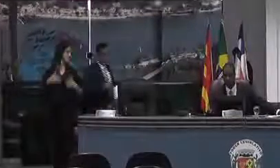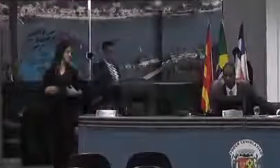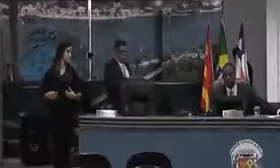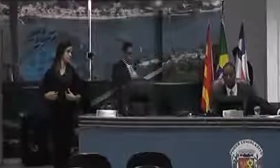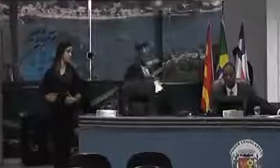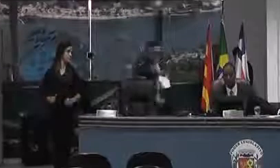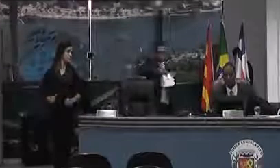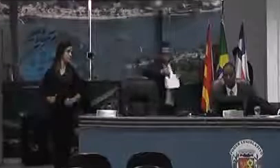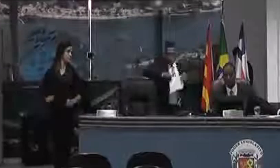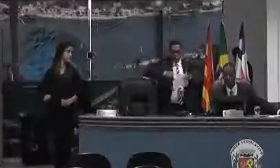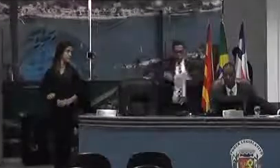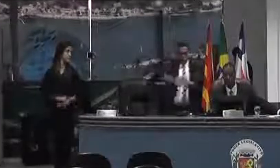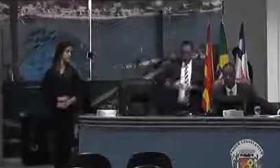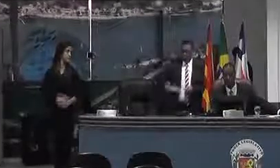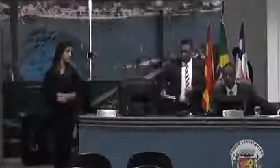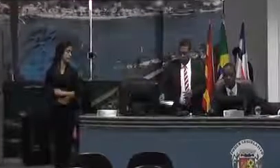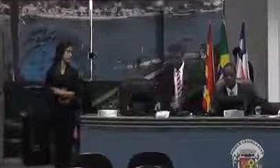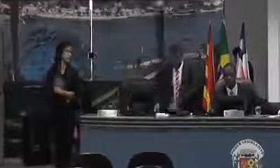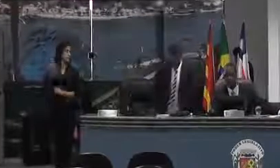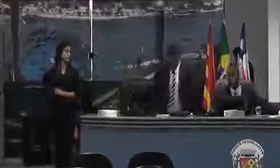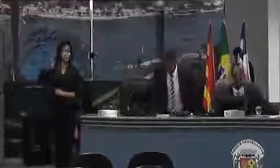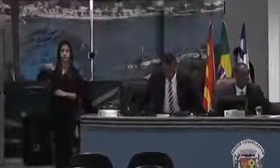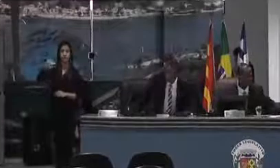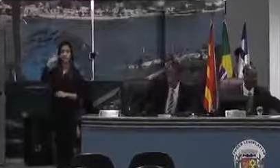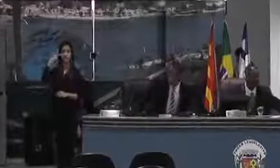Pelo tempo de 10 minutos, vereador Roque do CESP.